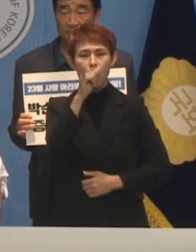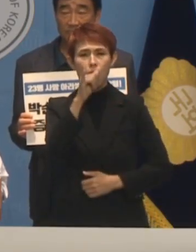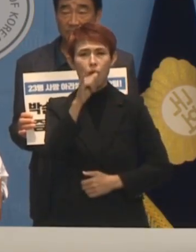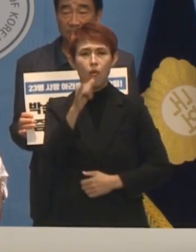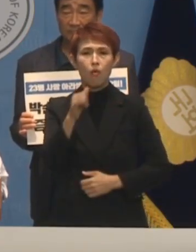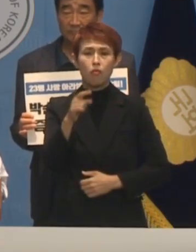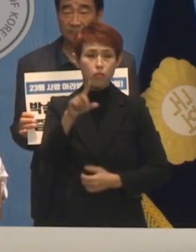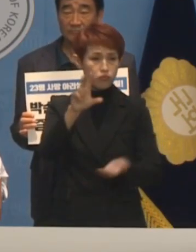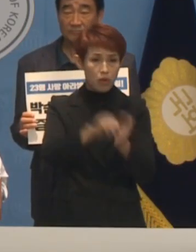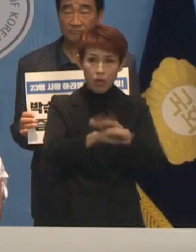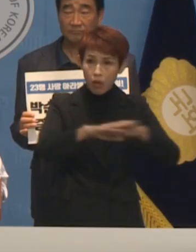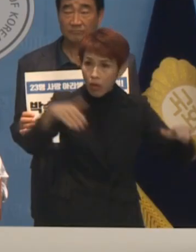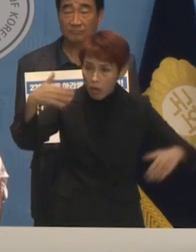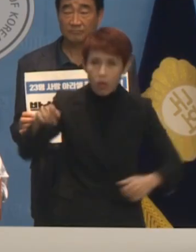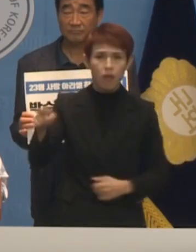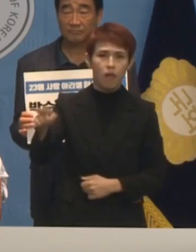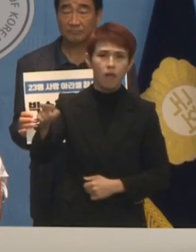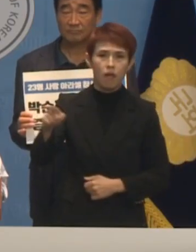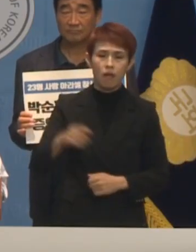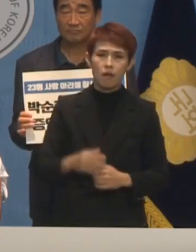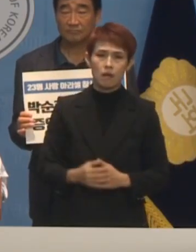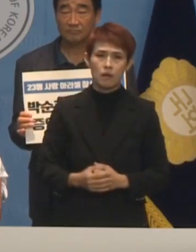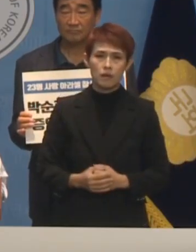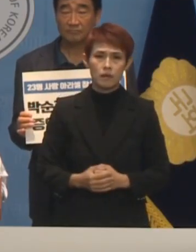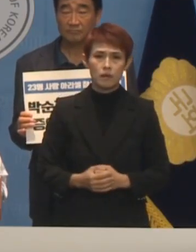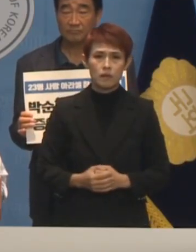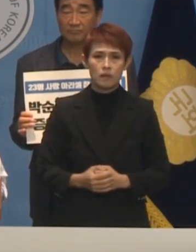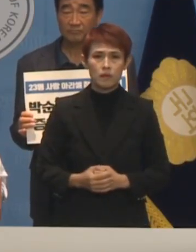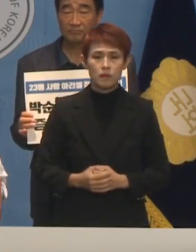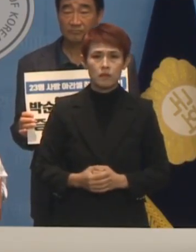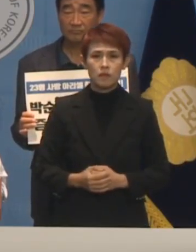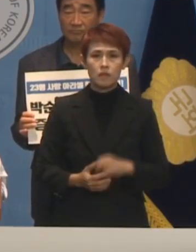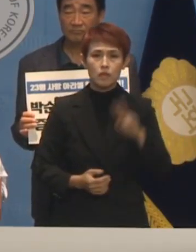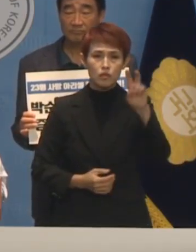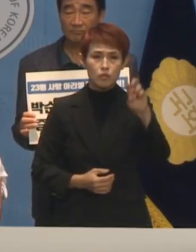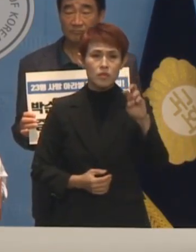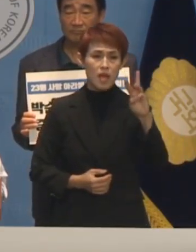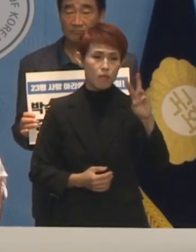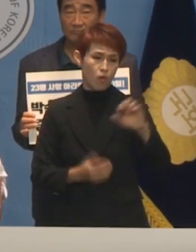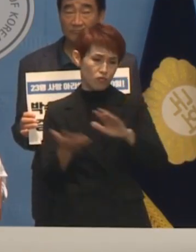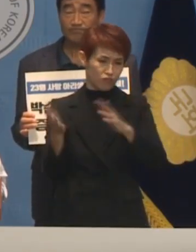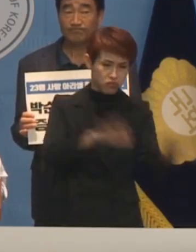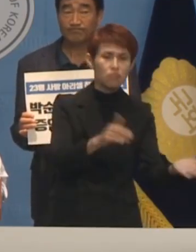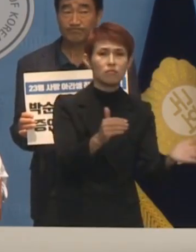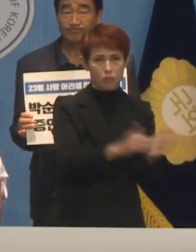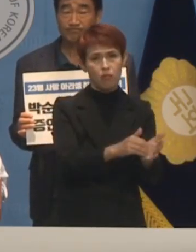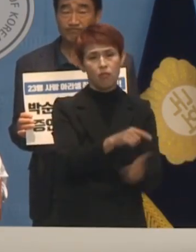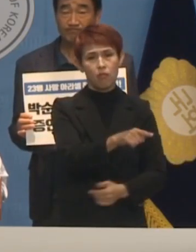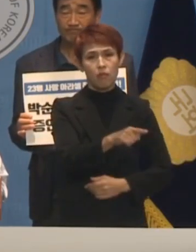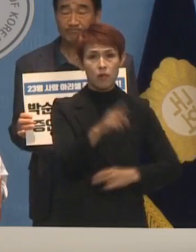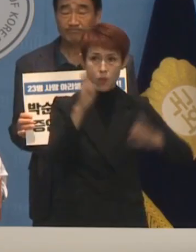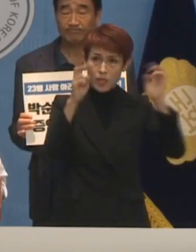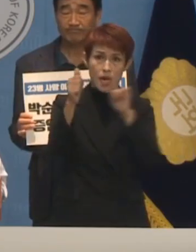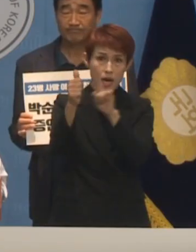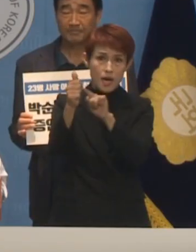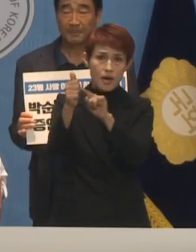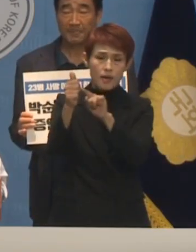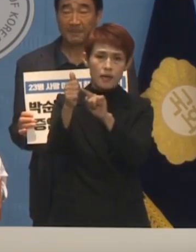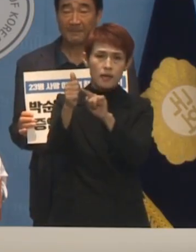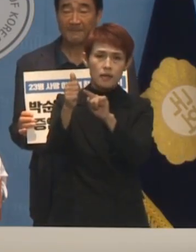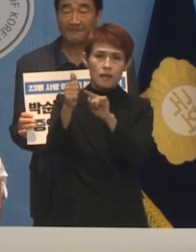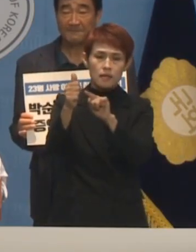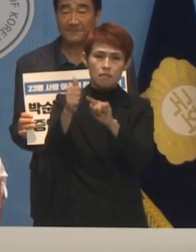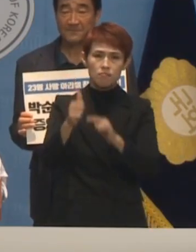대책은 없었고 기대할 수도 없었습니다. 23명을 죽음으로 몰아넣은 살인기업, 집단